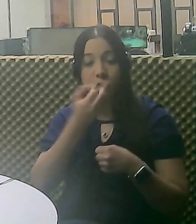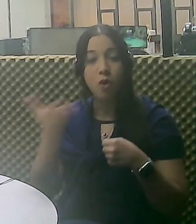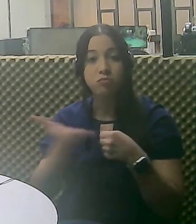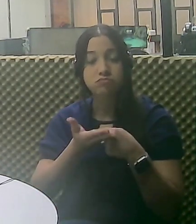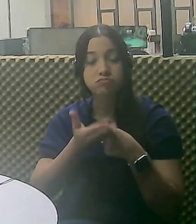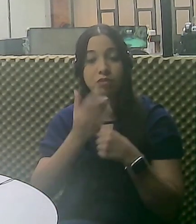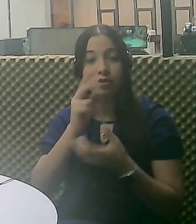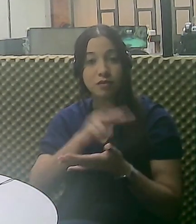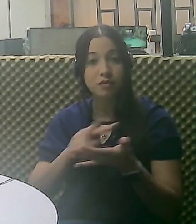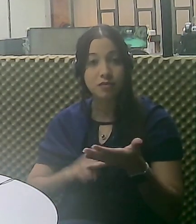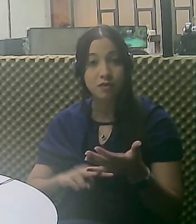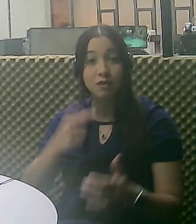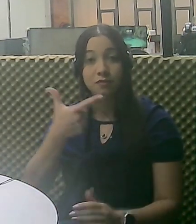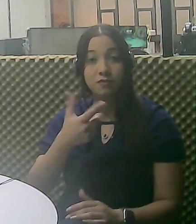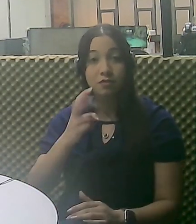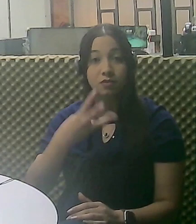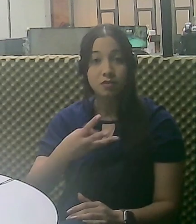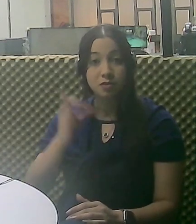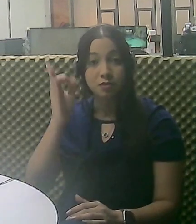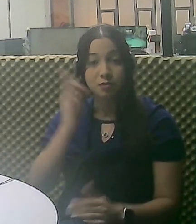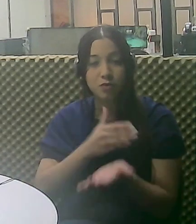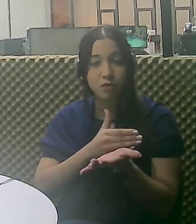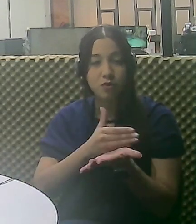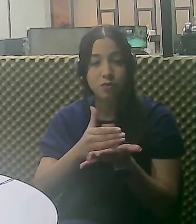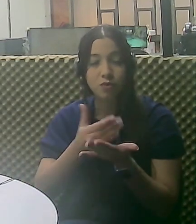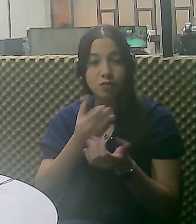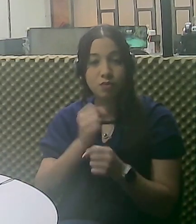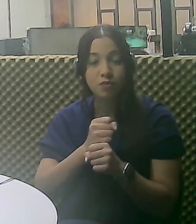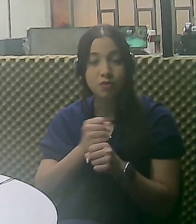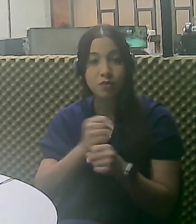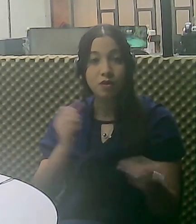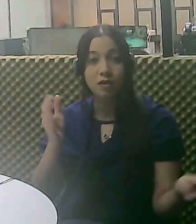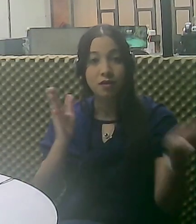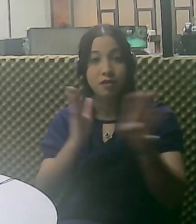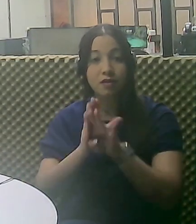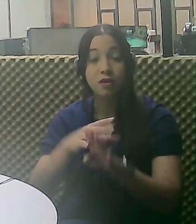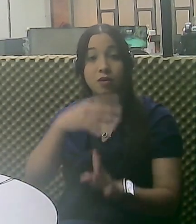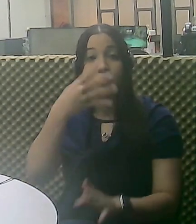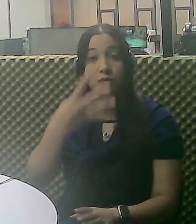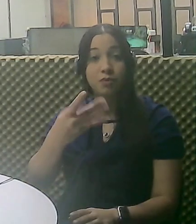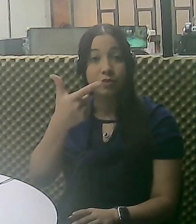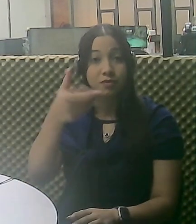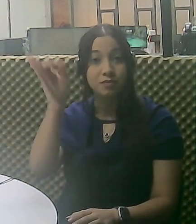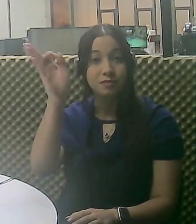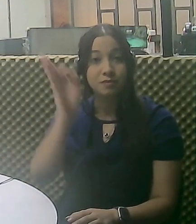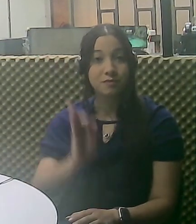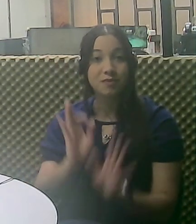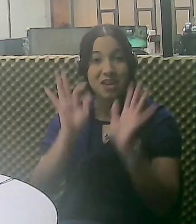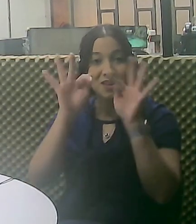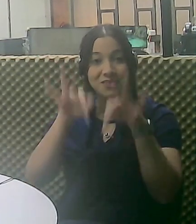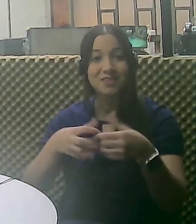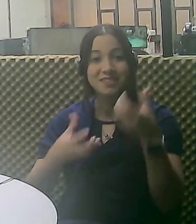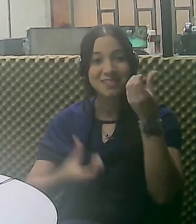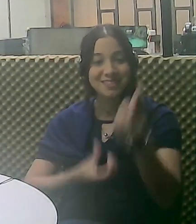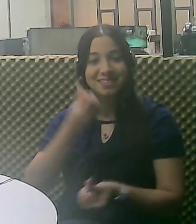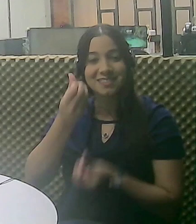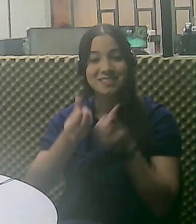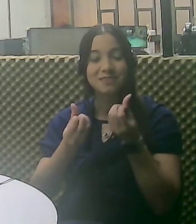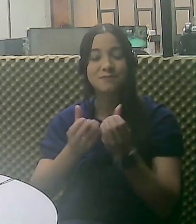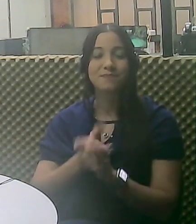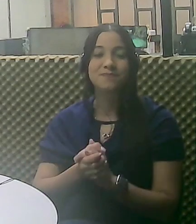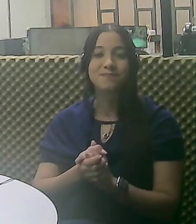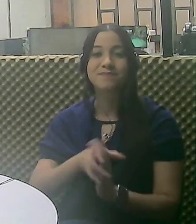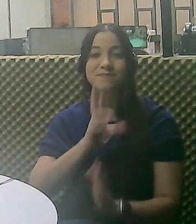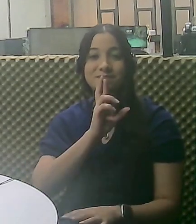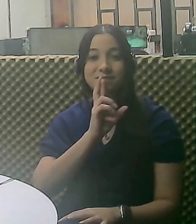saltou de 23% no início do ano letivo para 42% no fim do primeiro semestre. Já